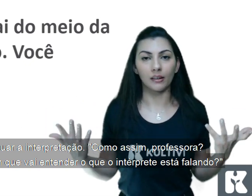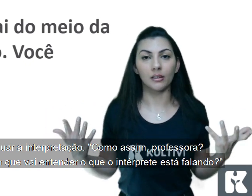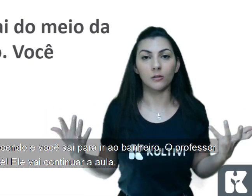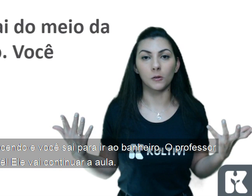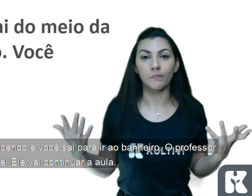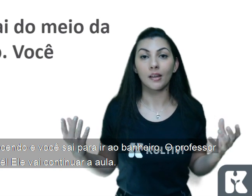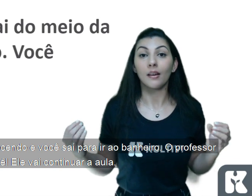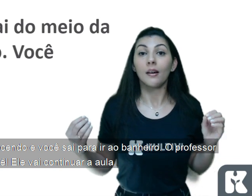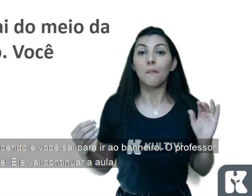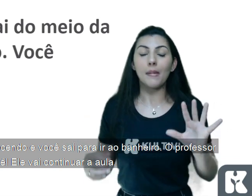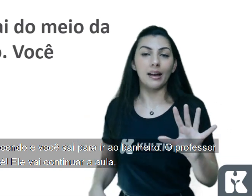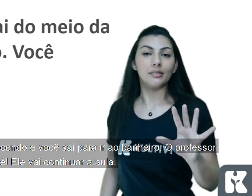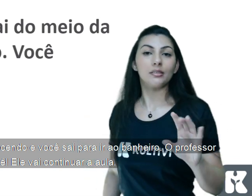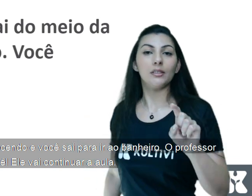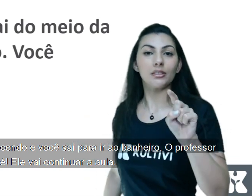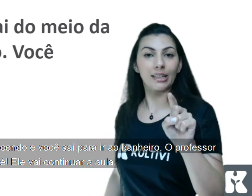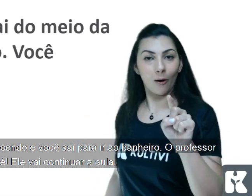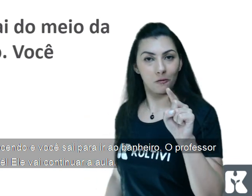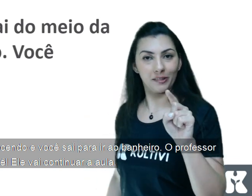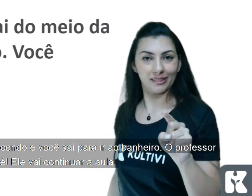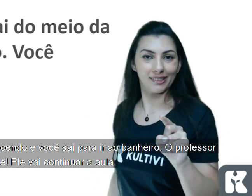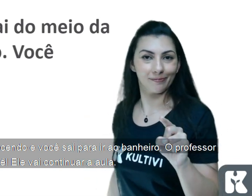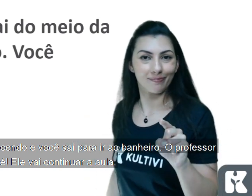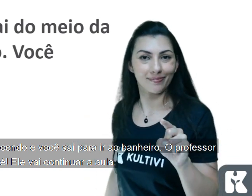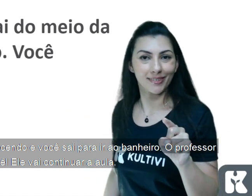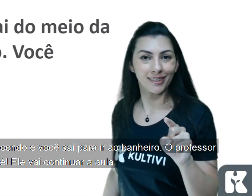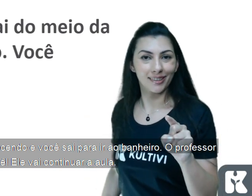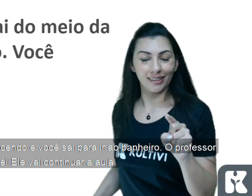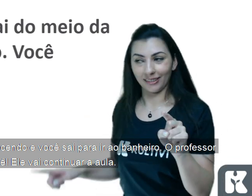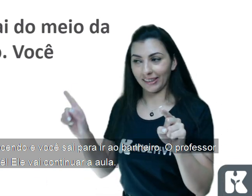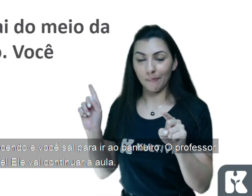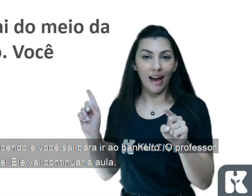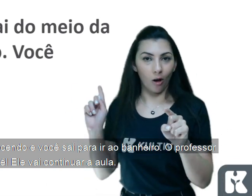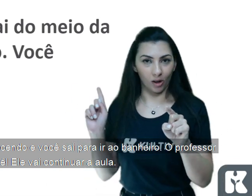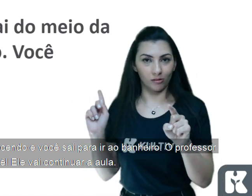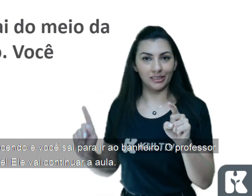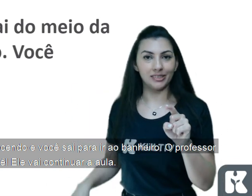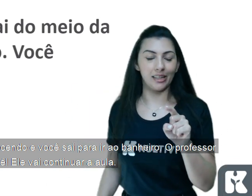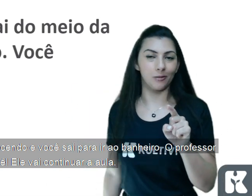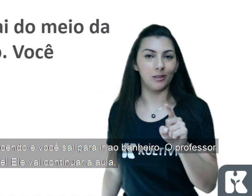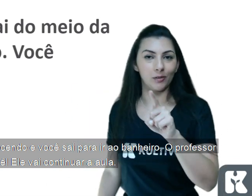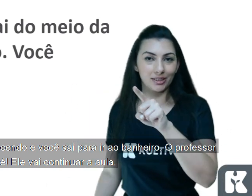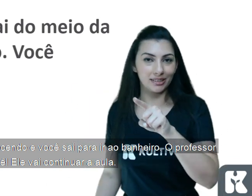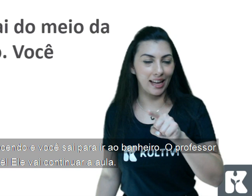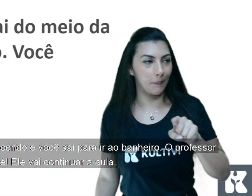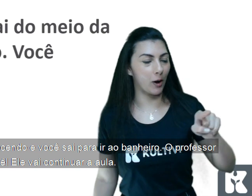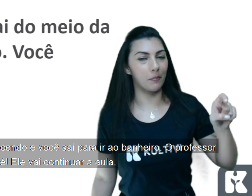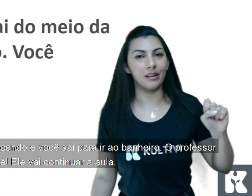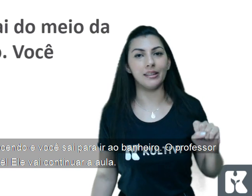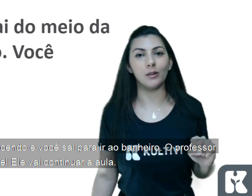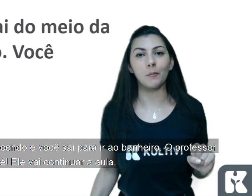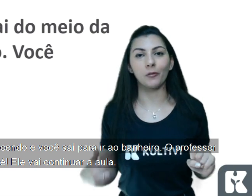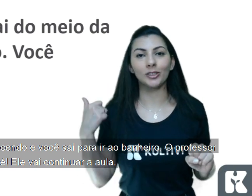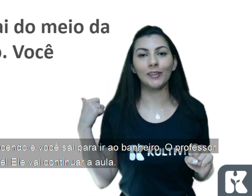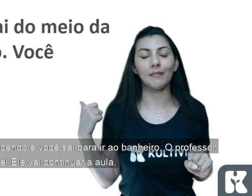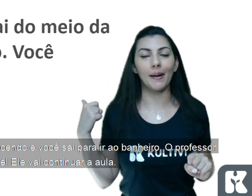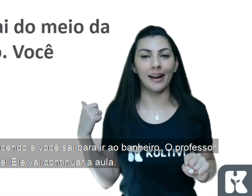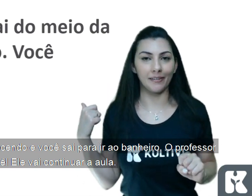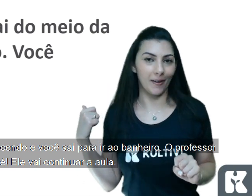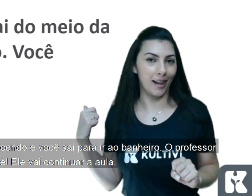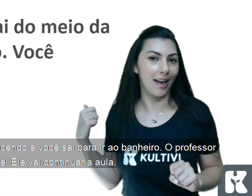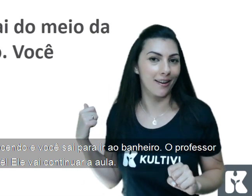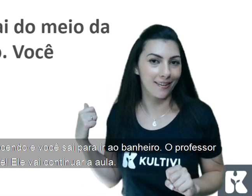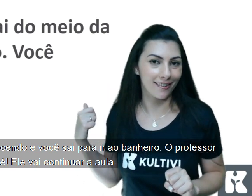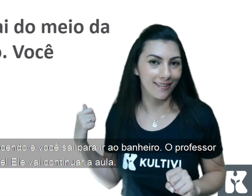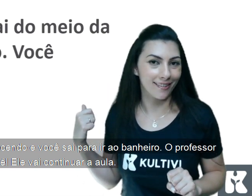está falando? Mas, se você é ouvinte e tem uma aula acontecendo e você sai para ir ao banheiro, o professor vai parar